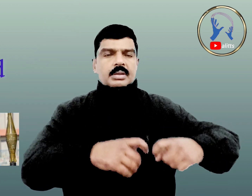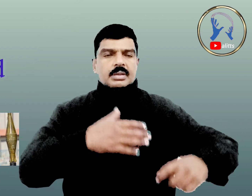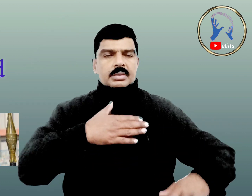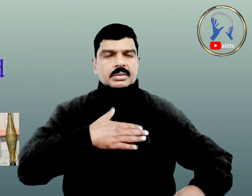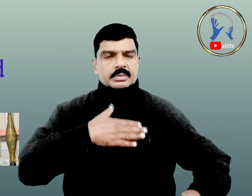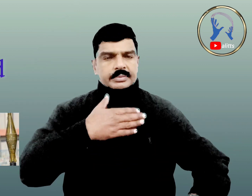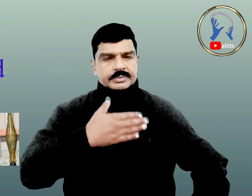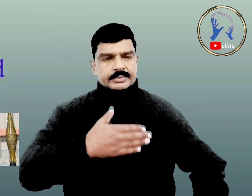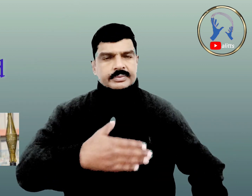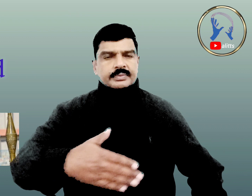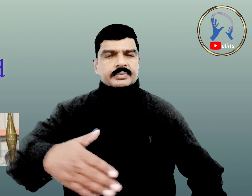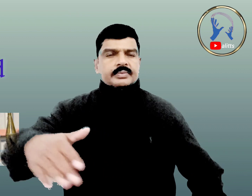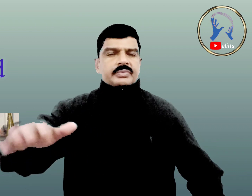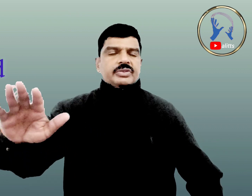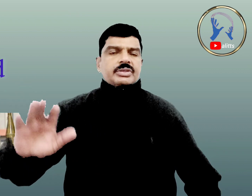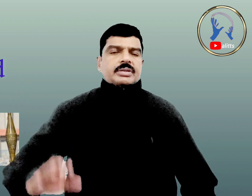لڑائی، جانا۔